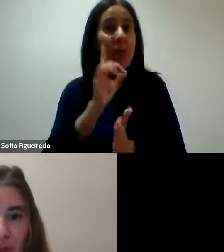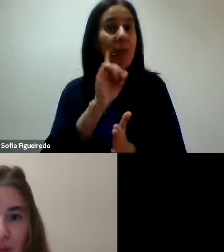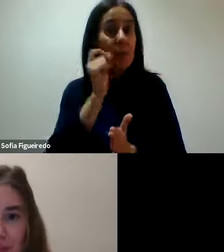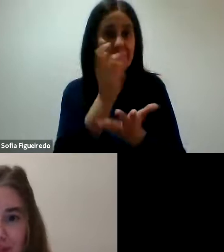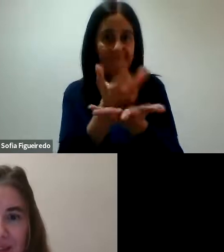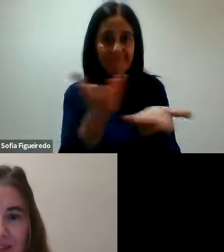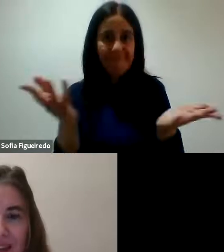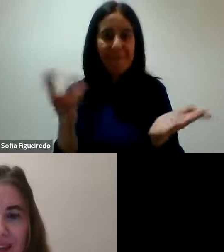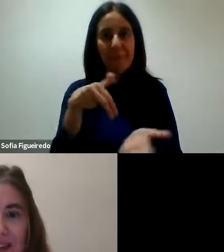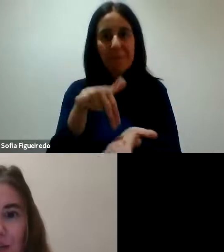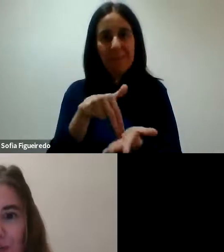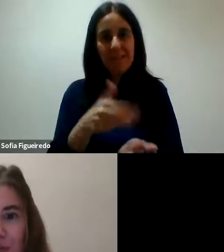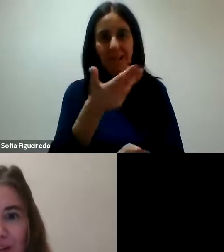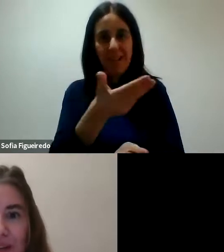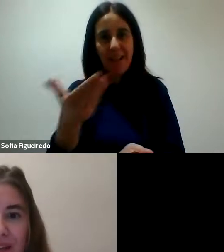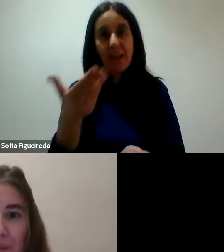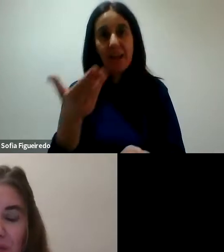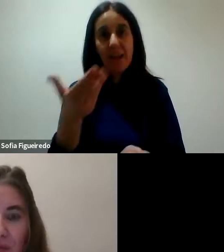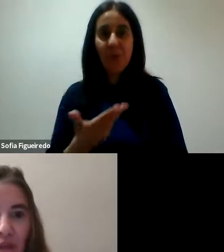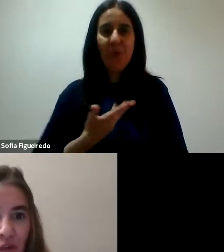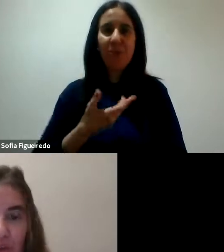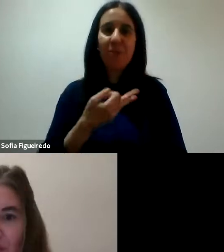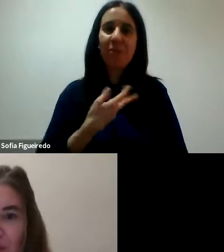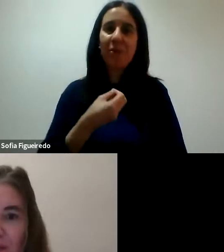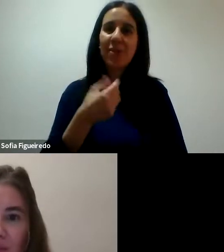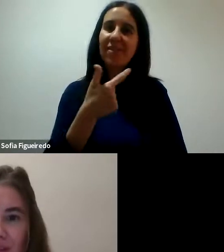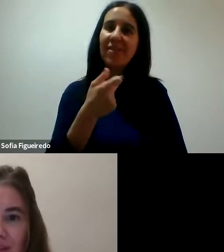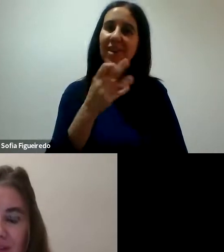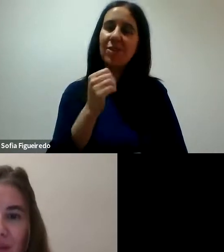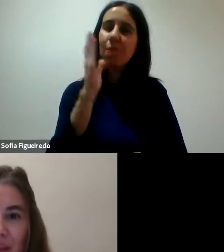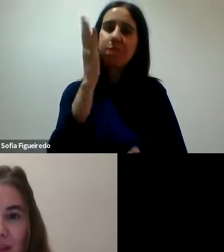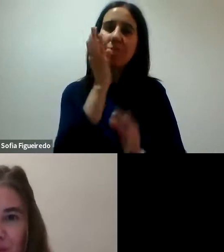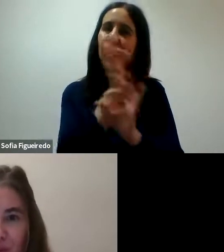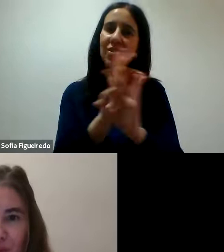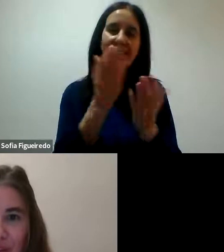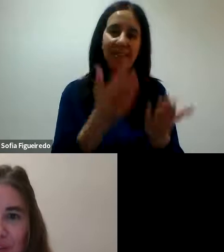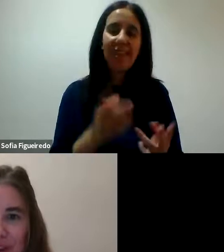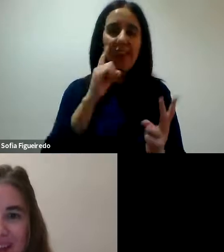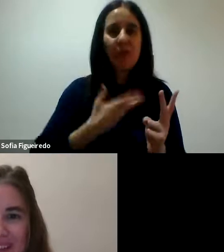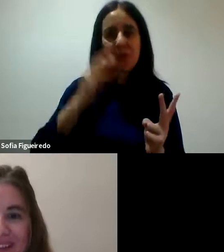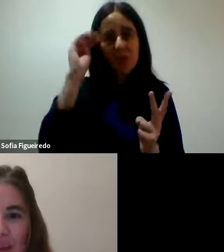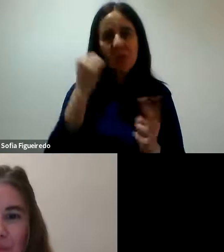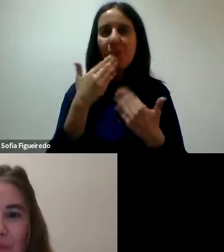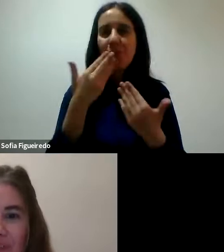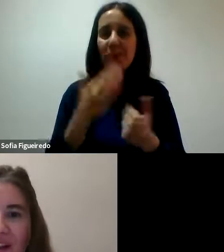pela vossa presença e ao Dr. Pedro Tavares pela excelente apresentação e à doutora Sofia. Muito